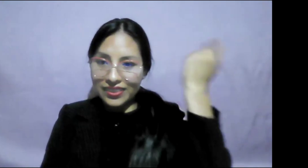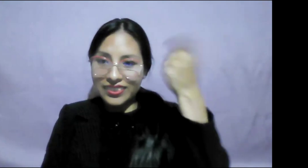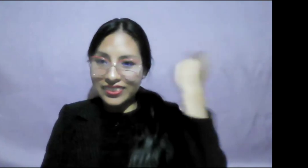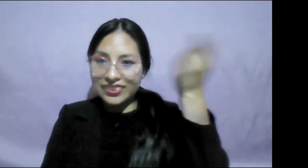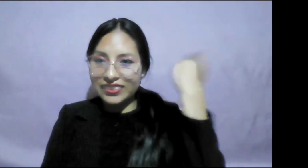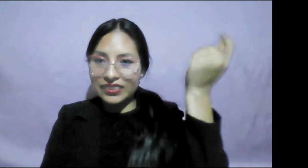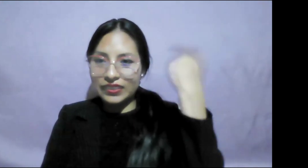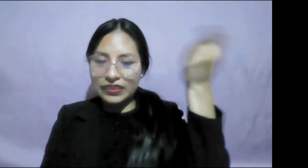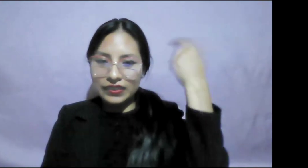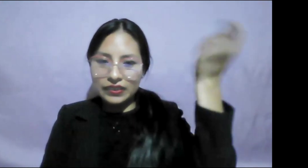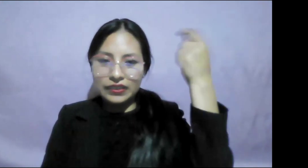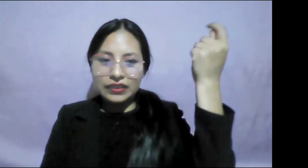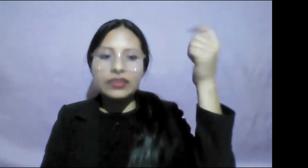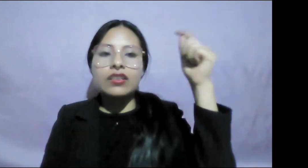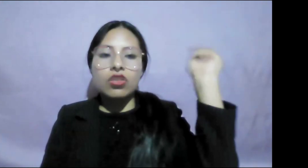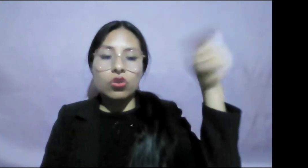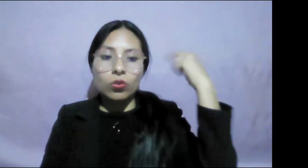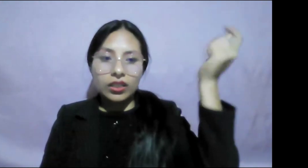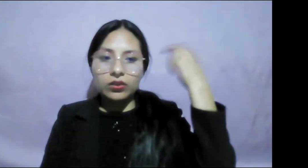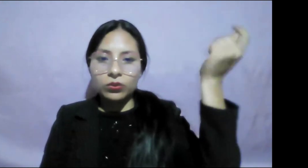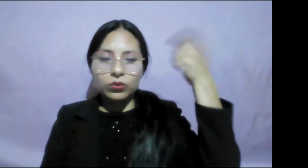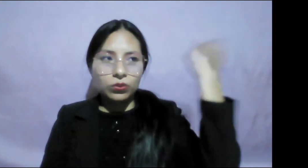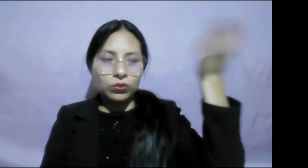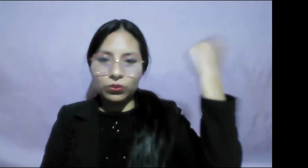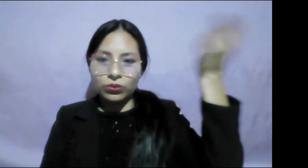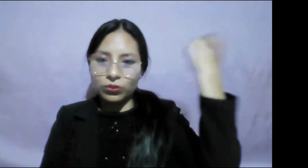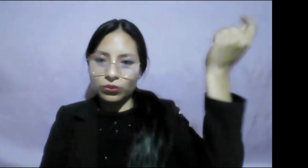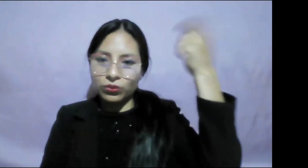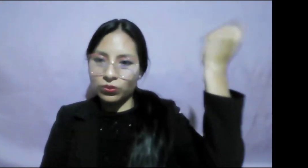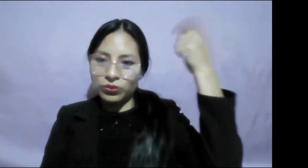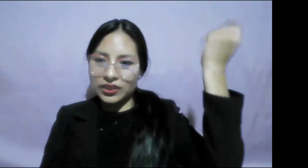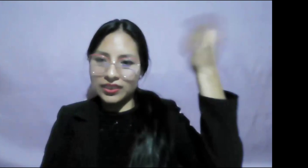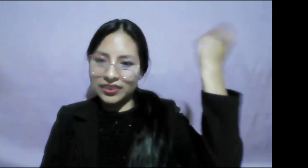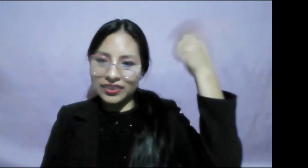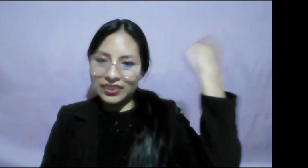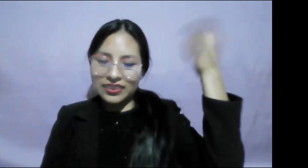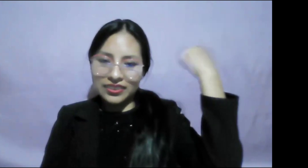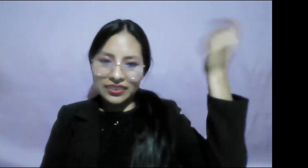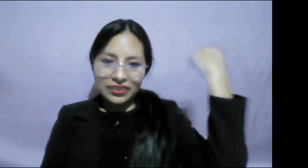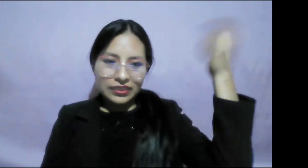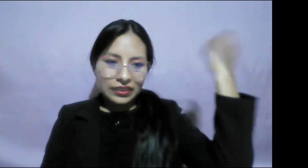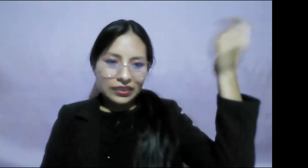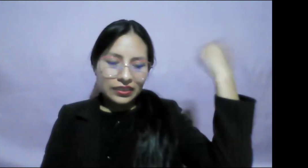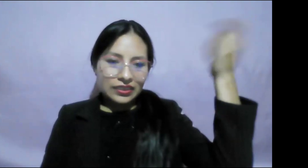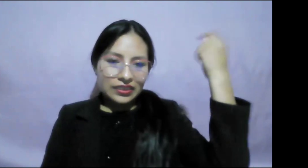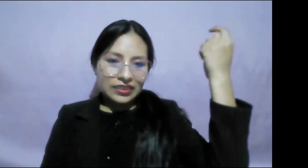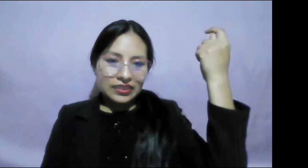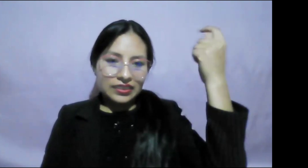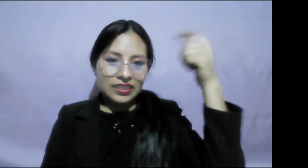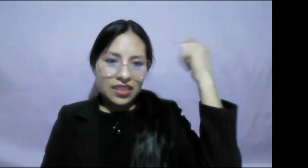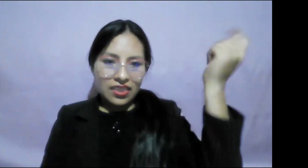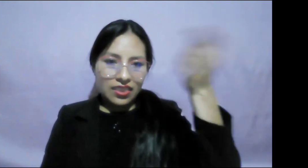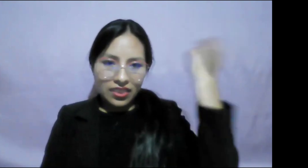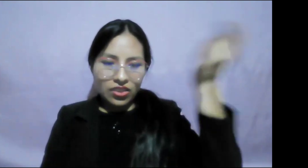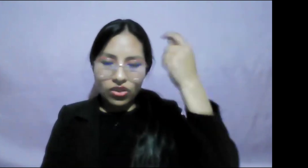linda y lindo baile de la marinera no de ahí viene la señal